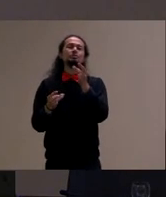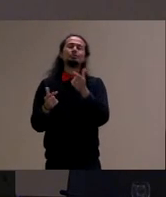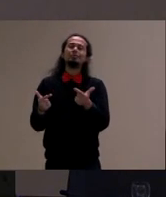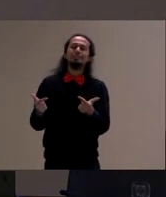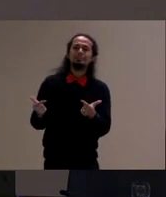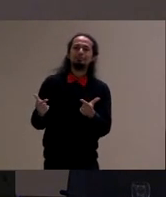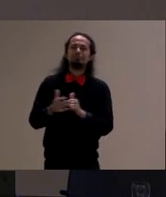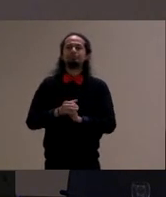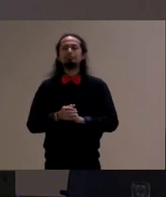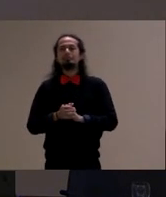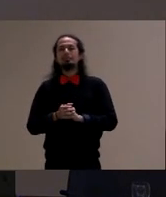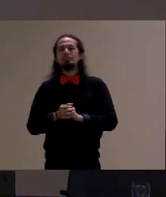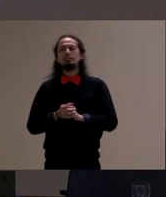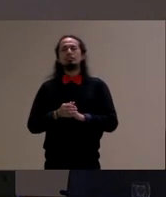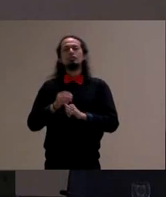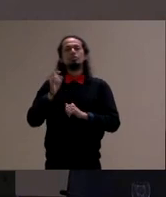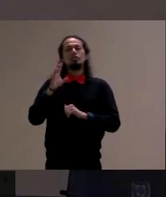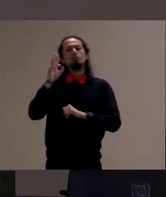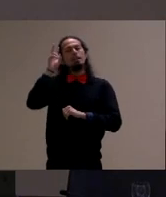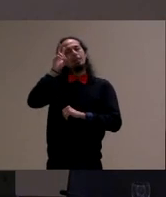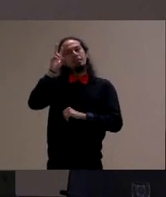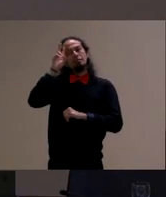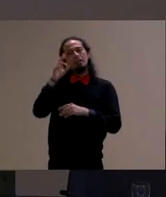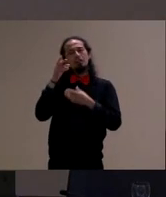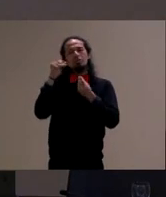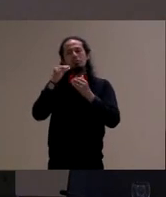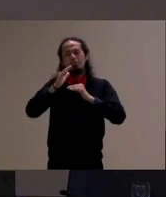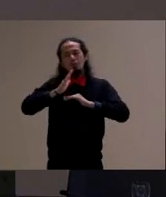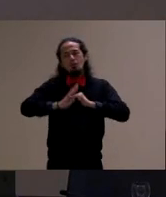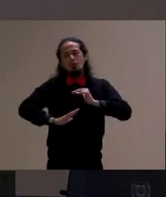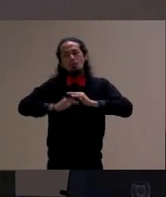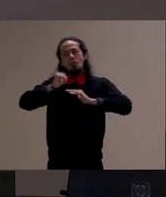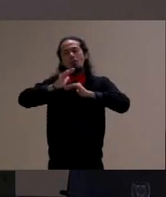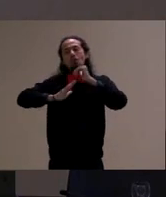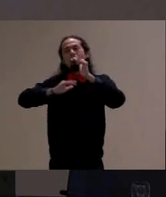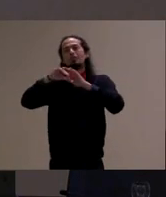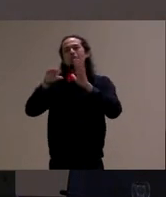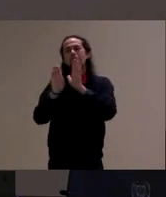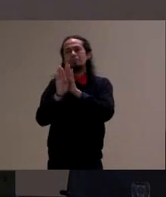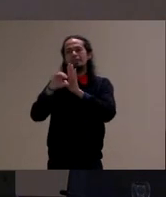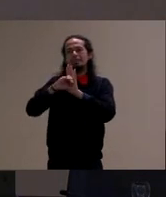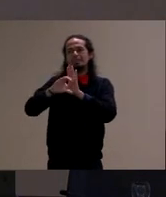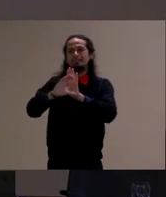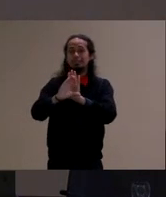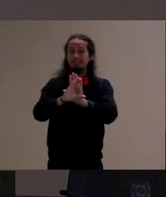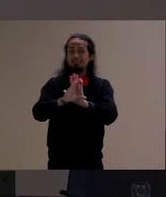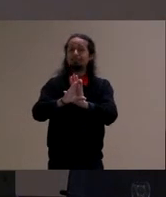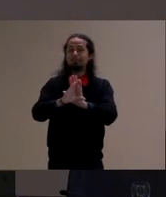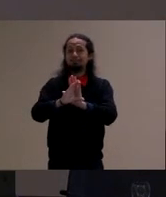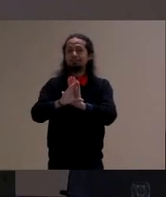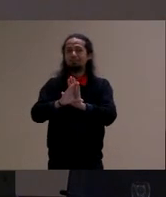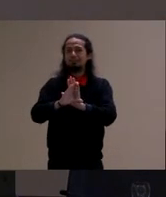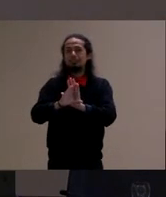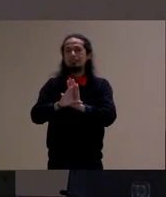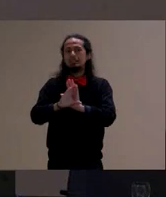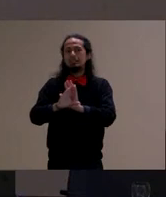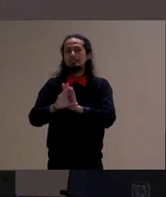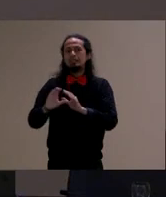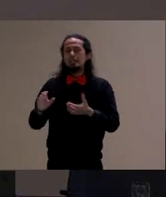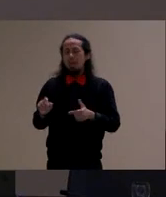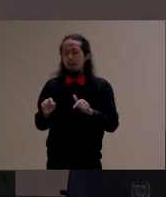da construção da bncc foi um ponto de não